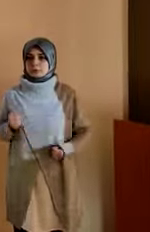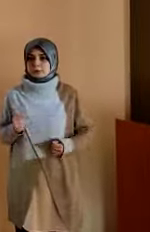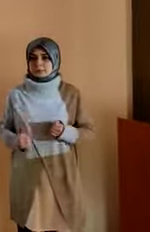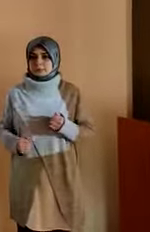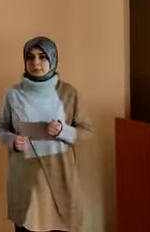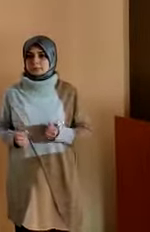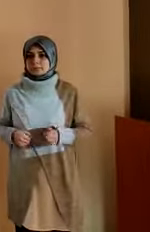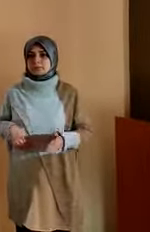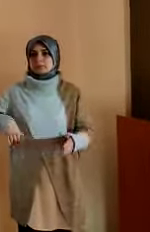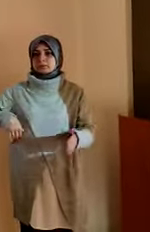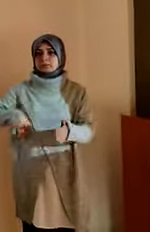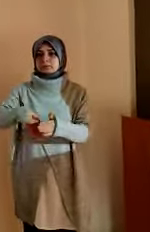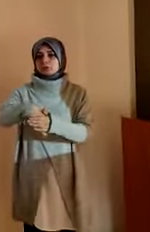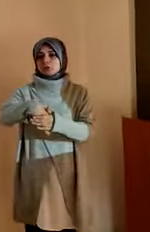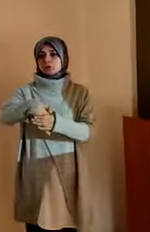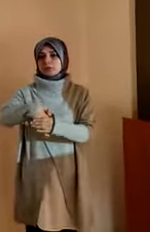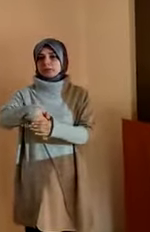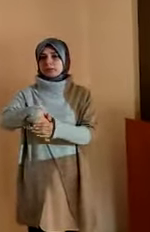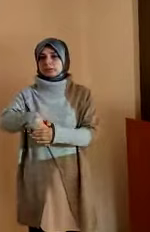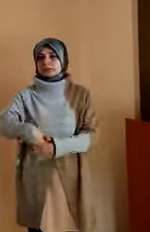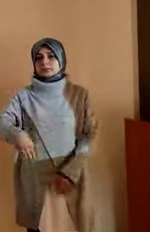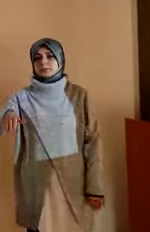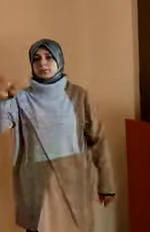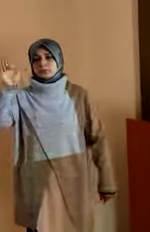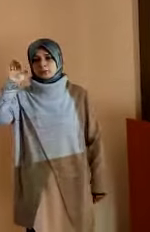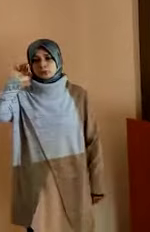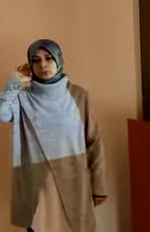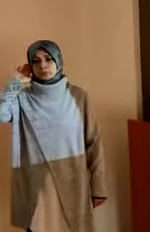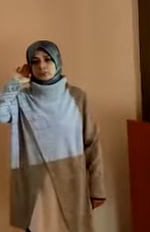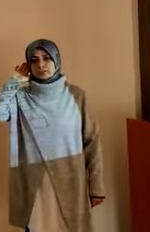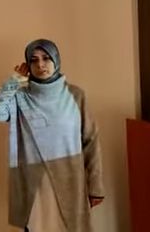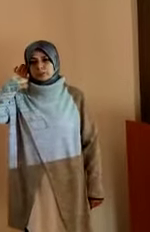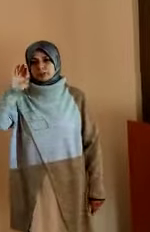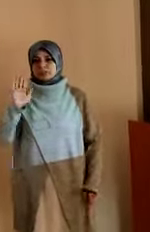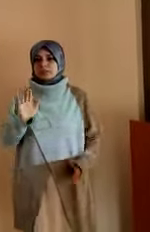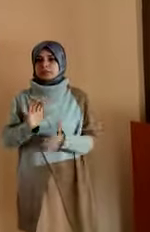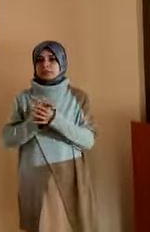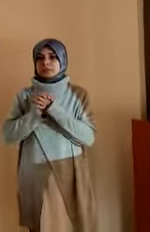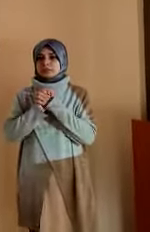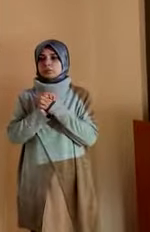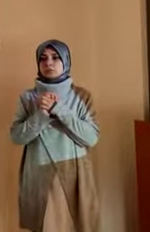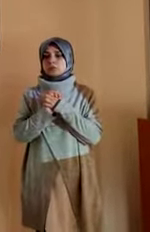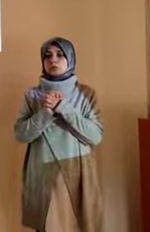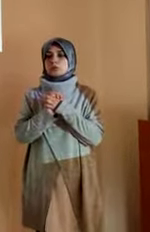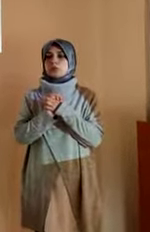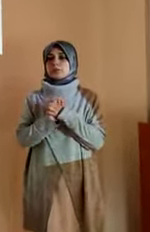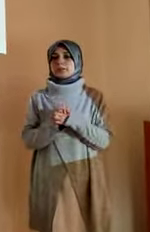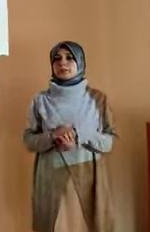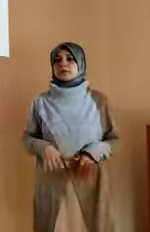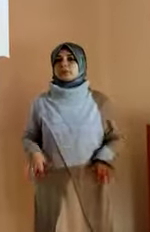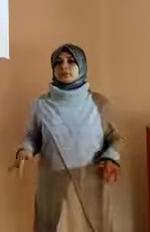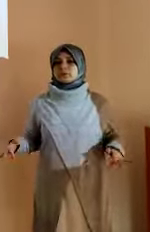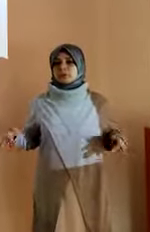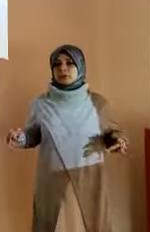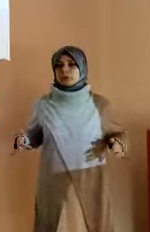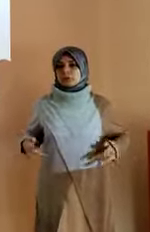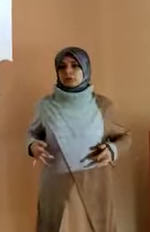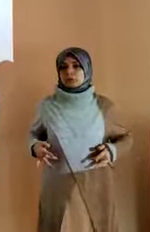koşmak, kovmak, kulak dikmek, kutlamak,